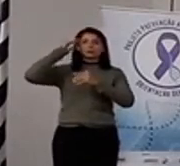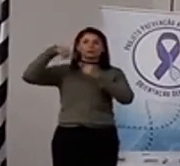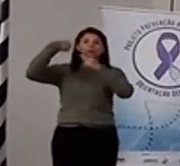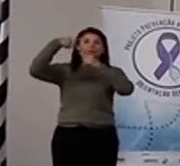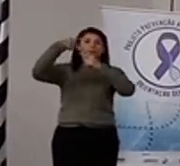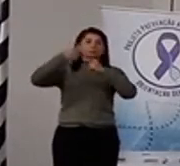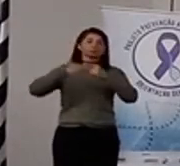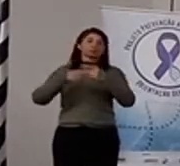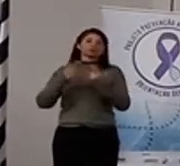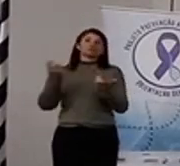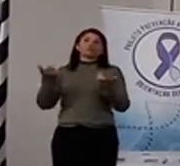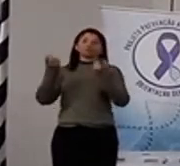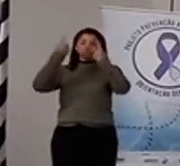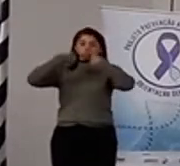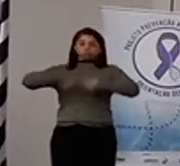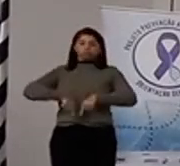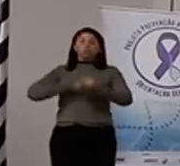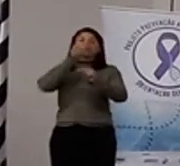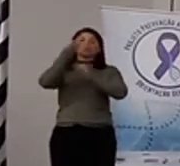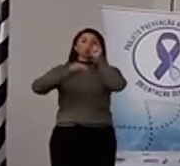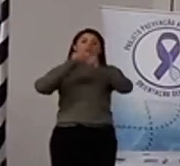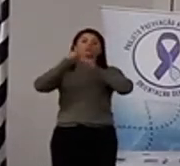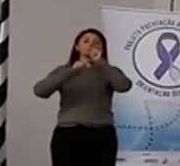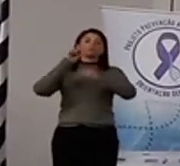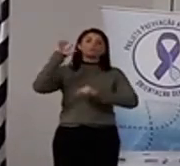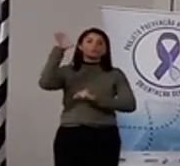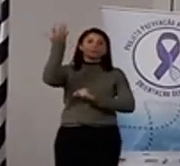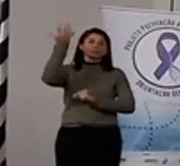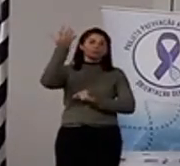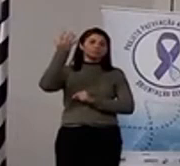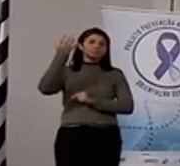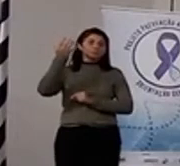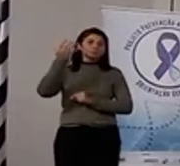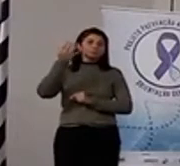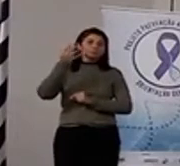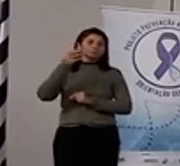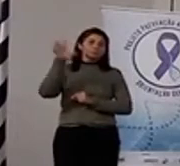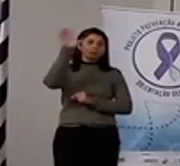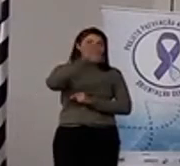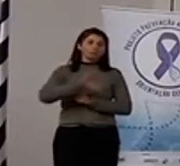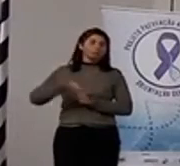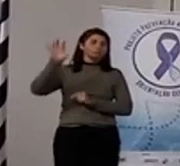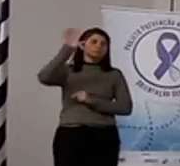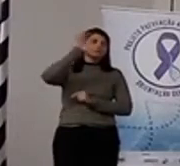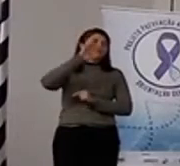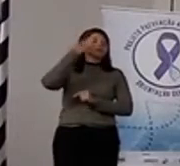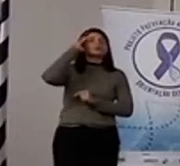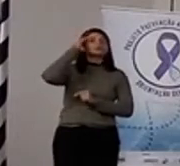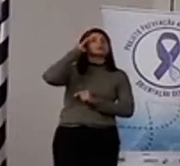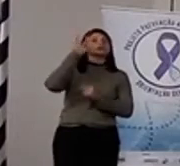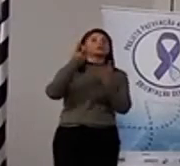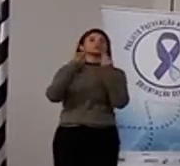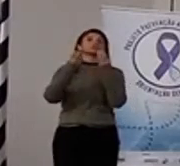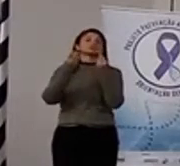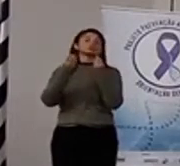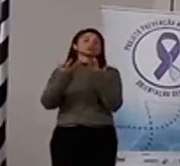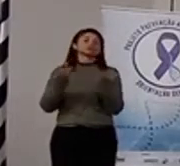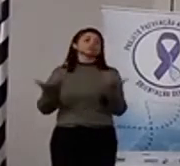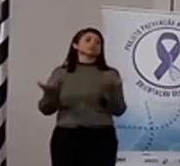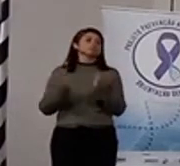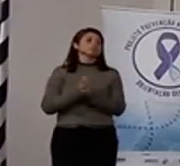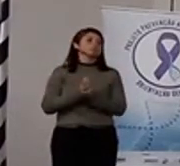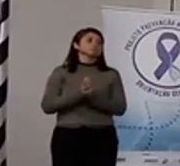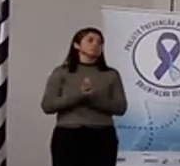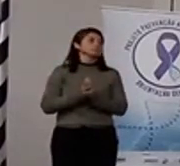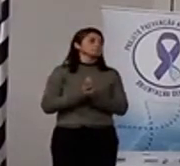gerar a médio e longo prazo. Mas assim, isso bem por cima, não entendo muito sobre, então até por isso que eu queria entender mais também. O